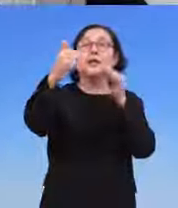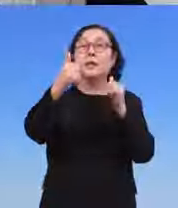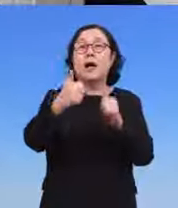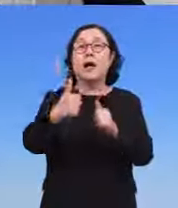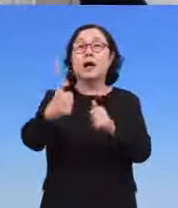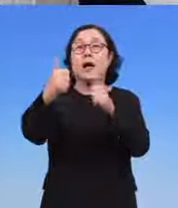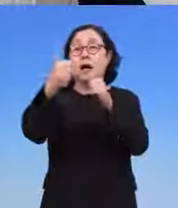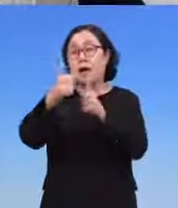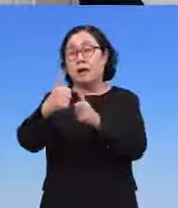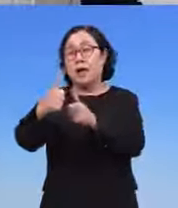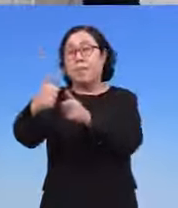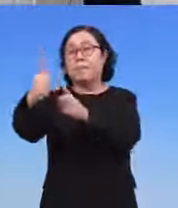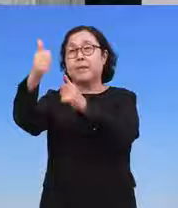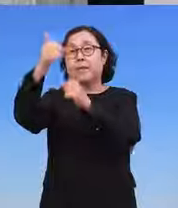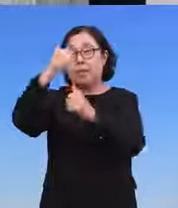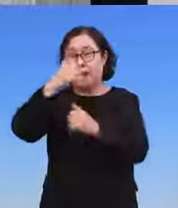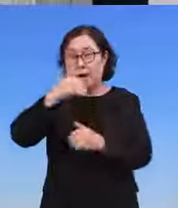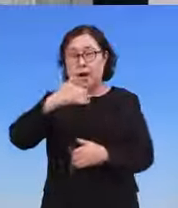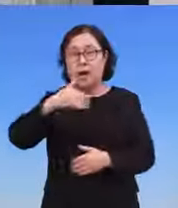오직 주만